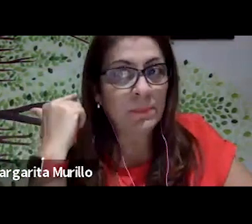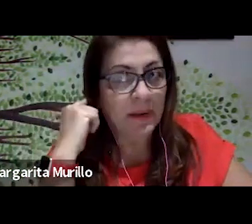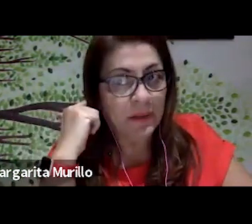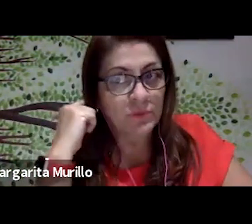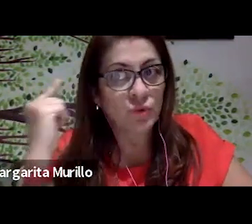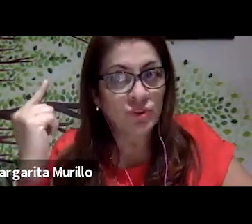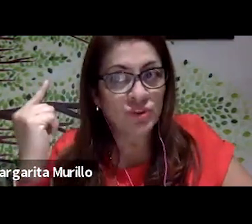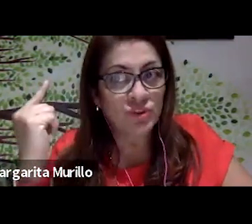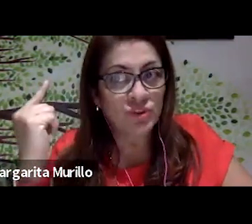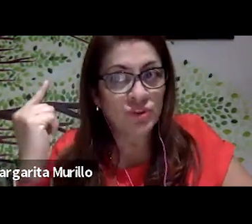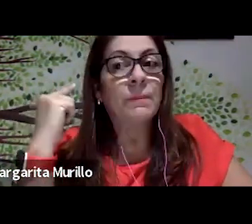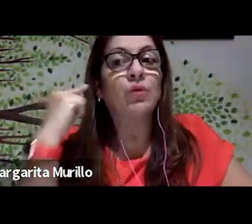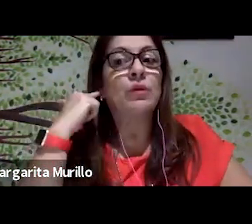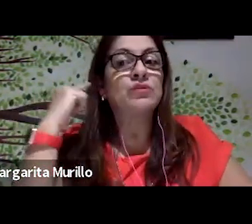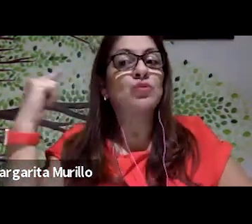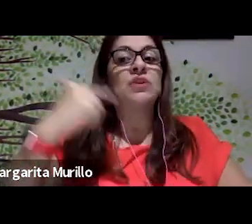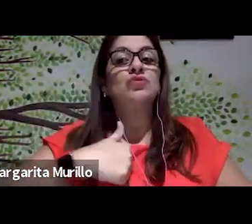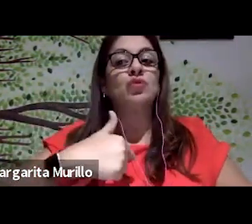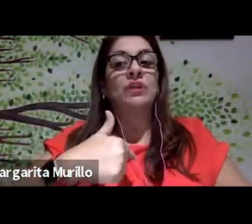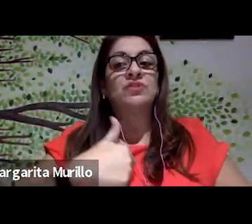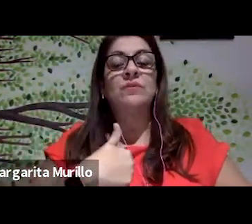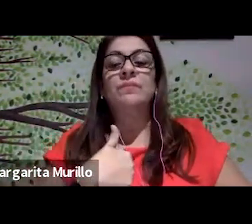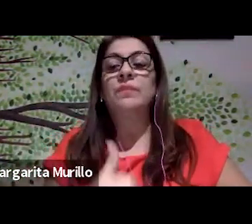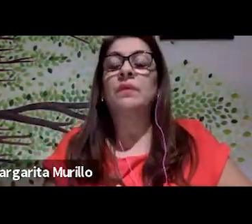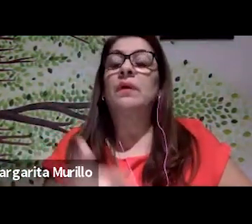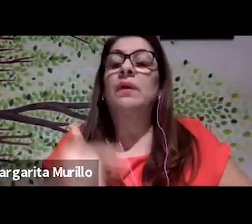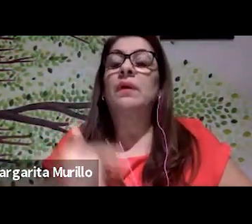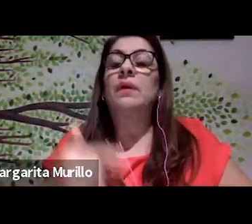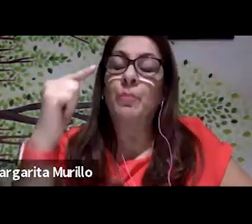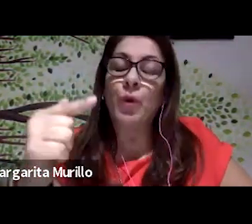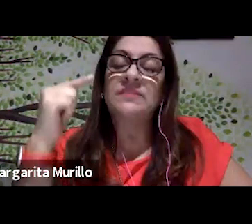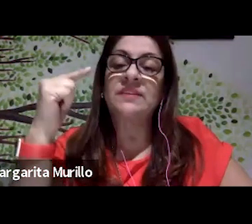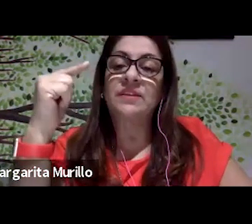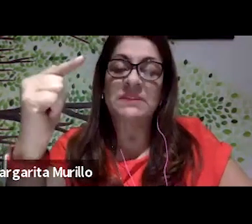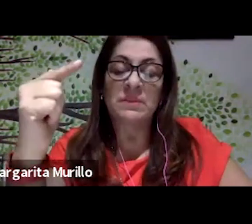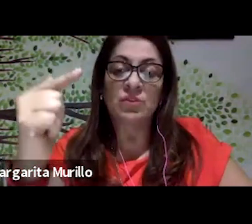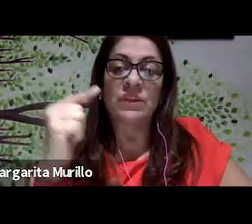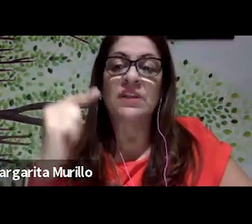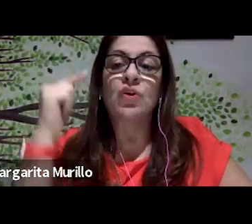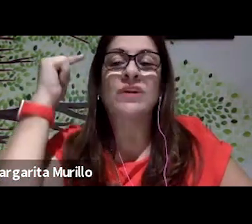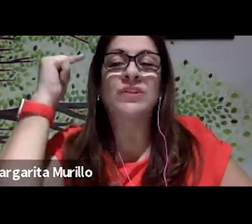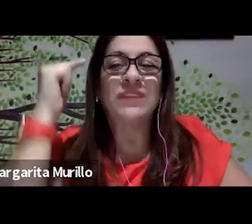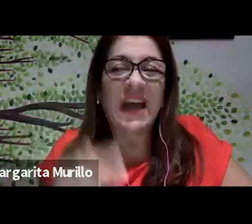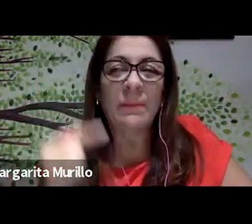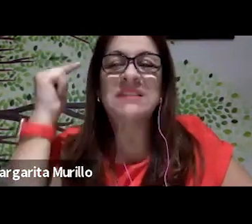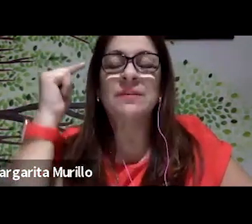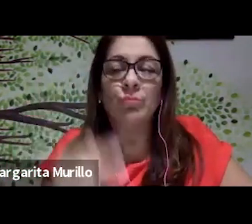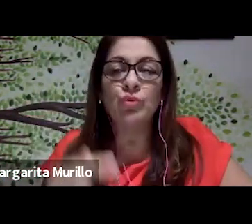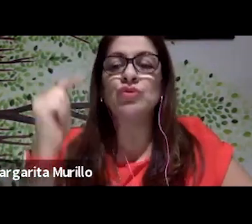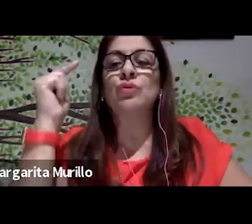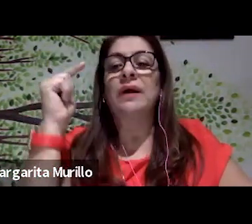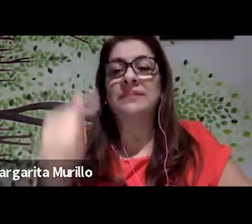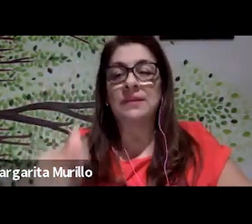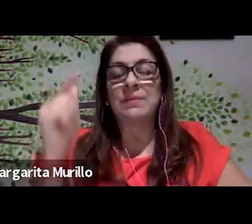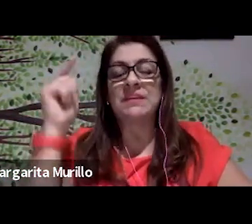vuelvo a repetir para que lo escuche pero que lo escuchen con su corazón puedes tener un pensamiento crítico cuando te ames